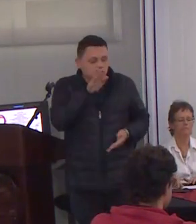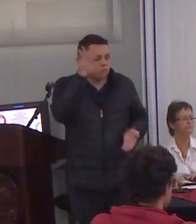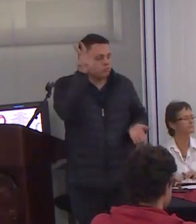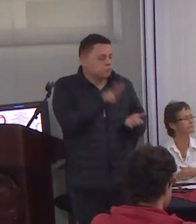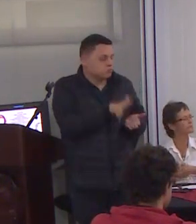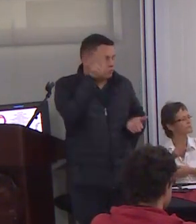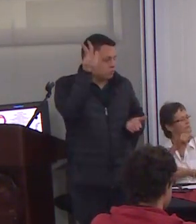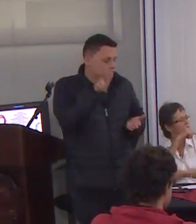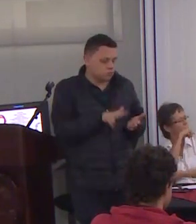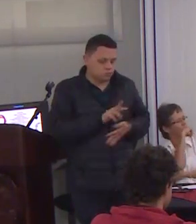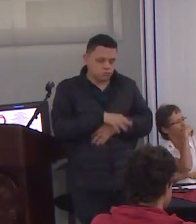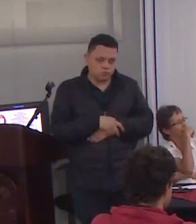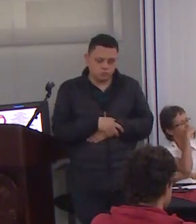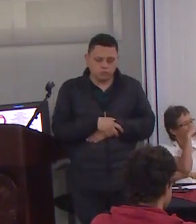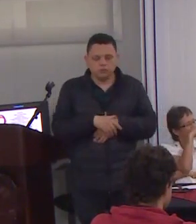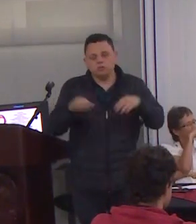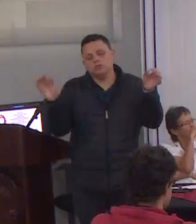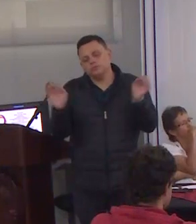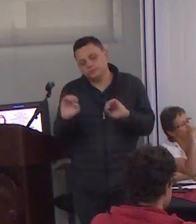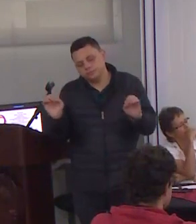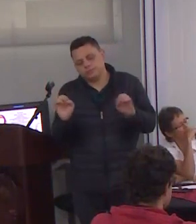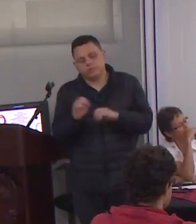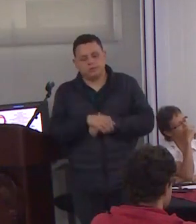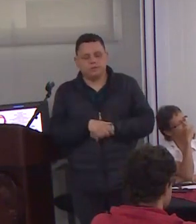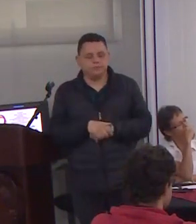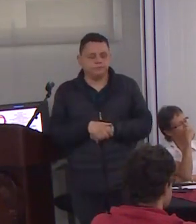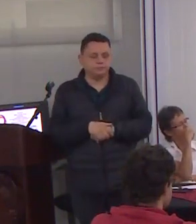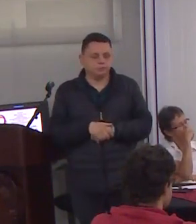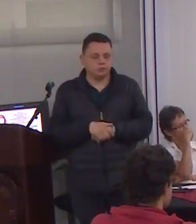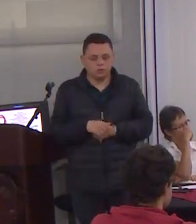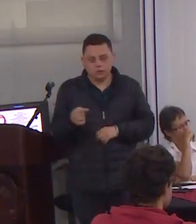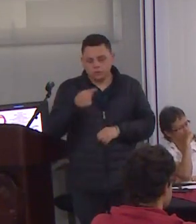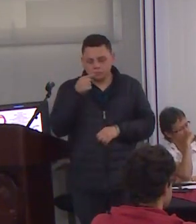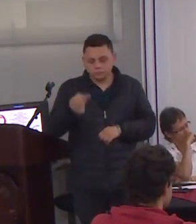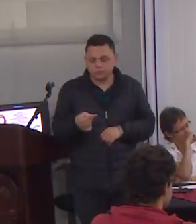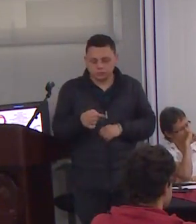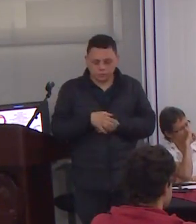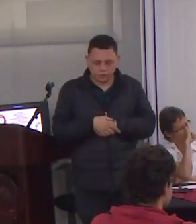lo audita o y no se